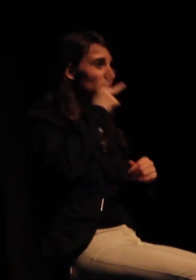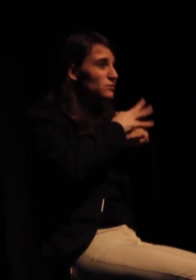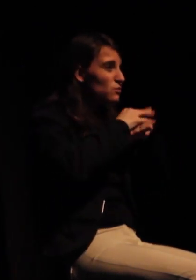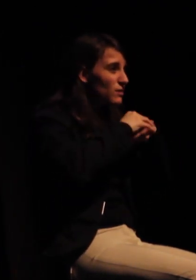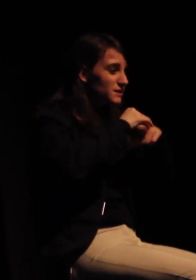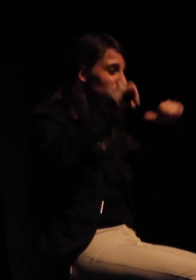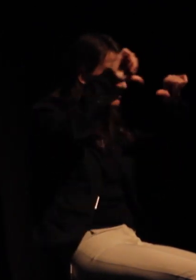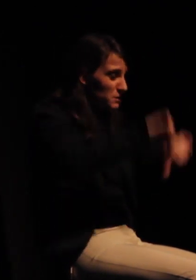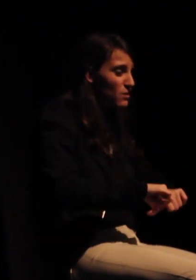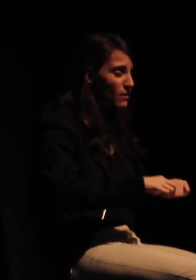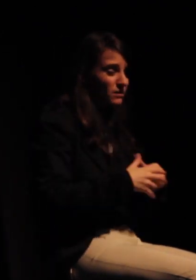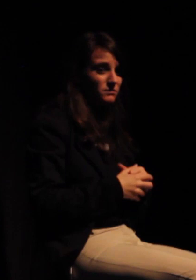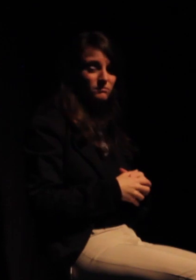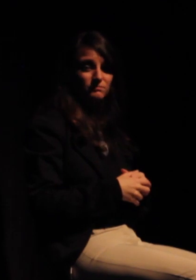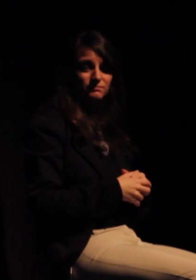mais estranhas.